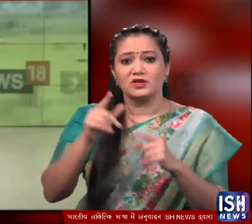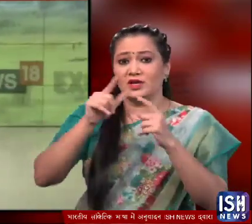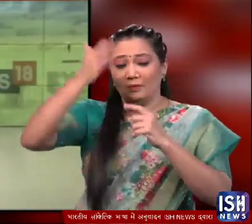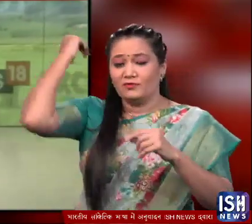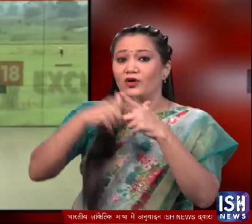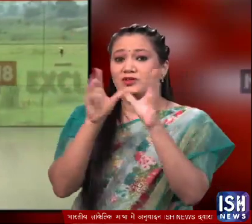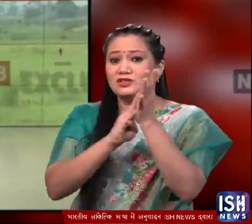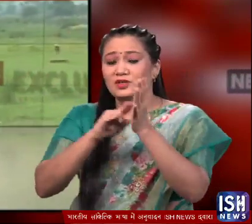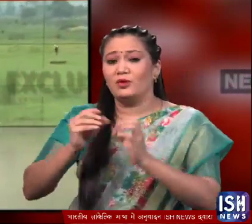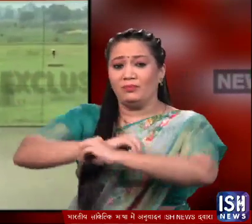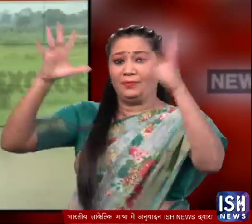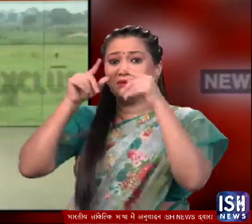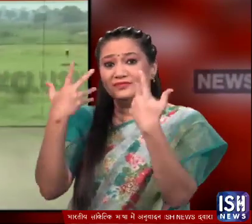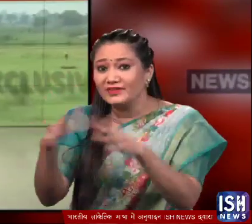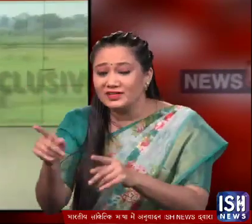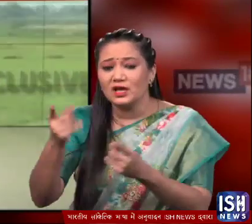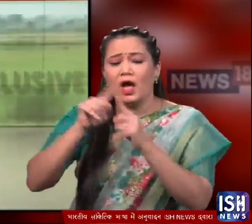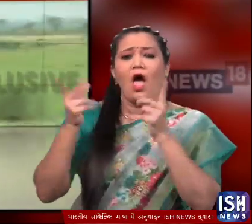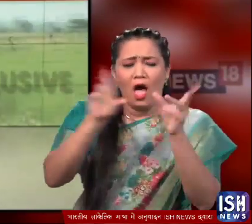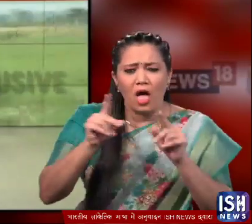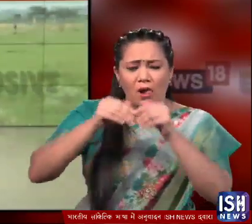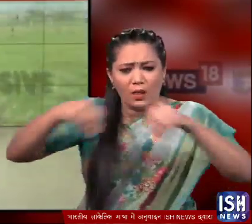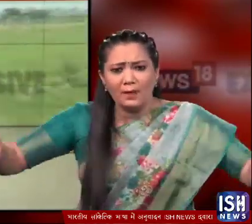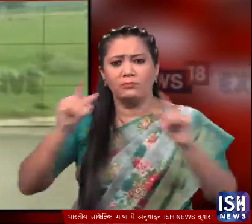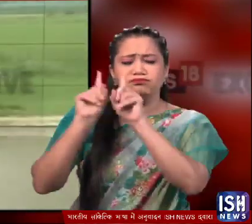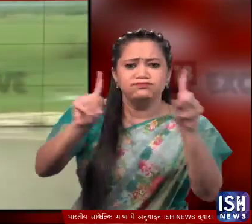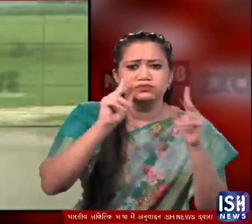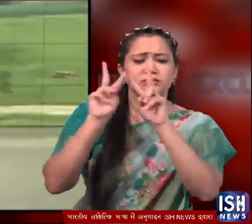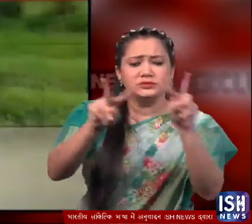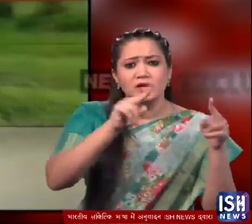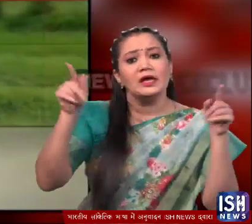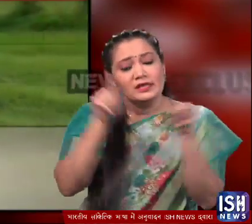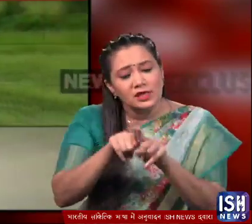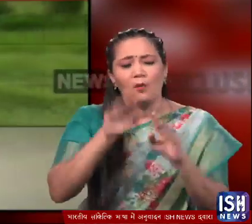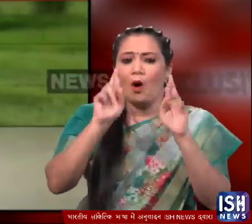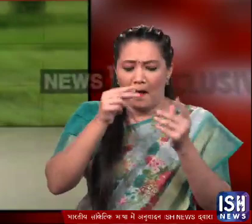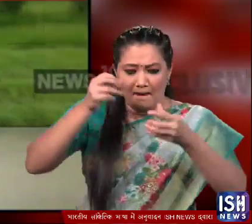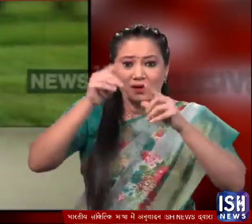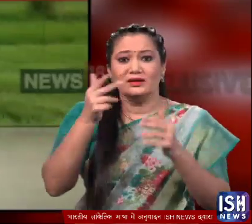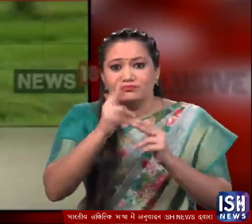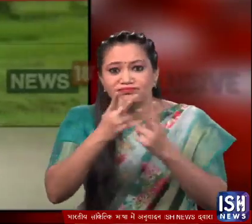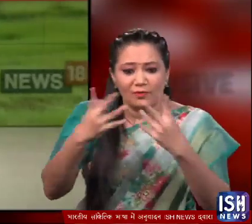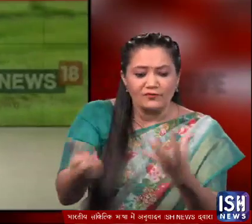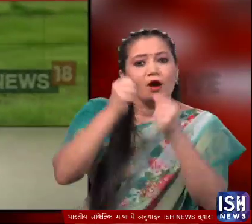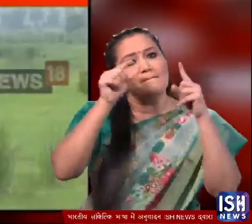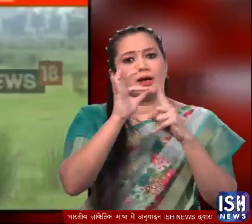स्टेशन पर हमले के बाद लगातार सीमा पर ड्रोन देखे जा रहे हैं और शक है कि इस बार भी यह हरकत पाकिस्तान ने ही